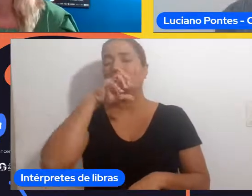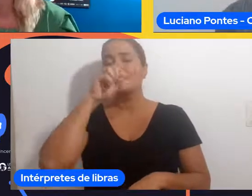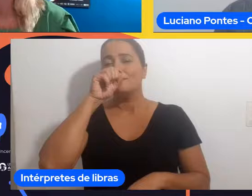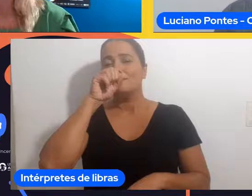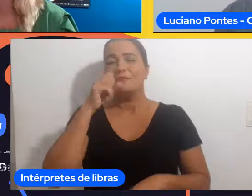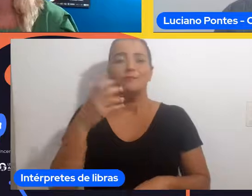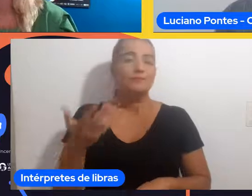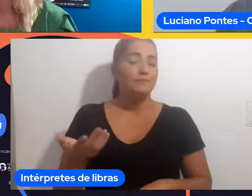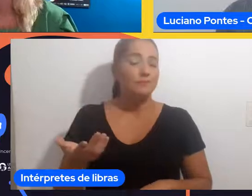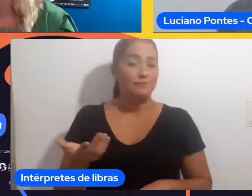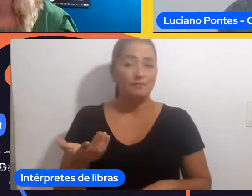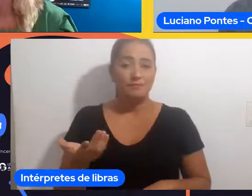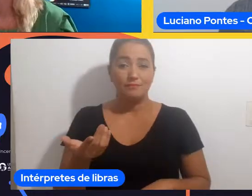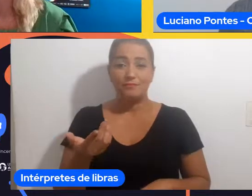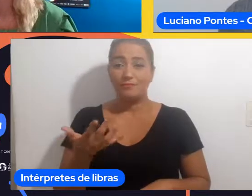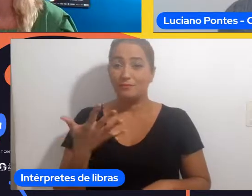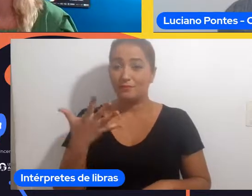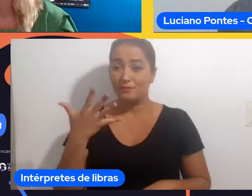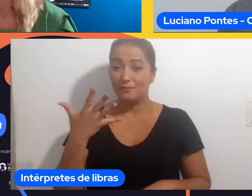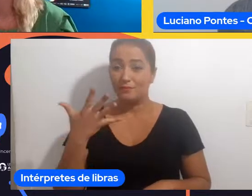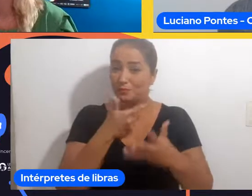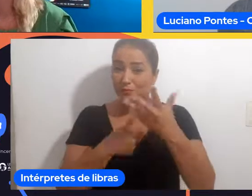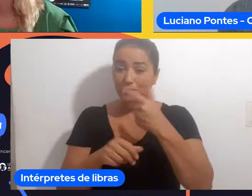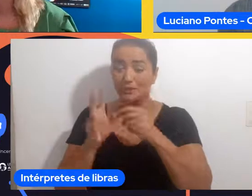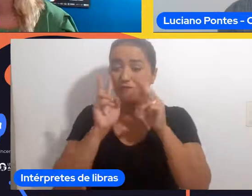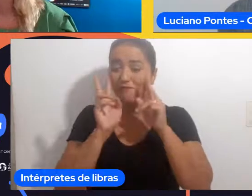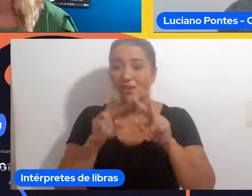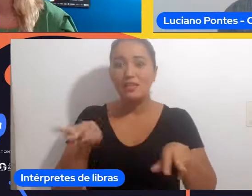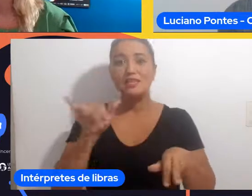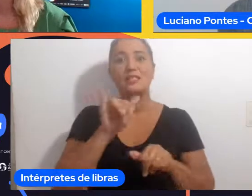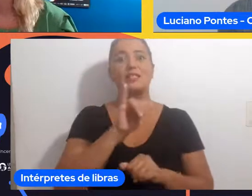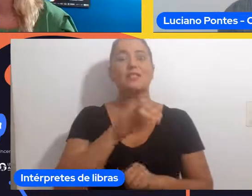que bonito viver tudo isso, né? Um mundo